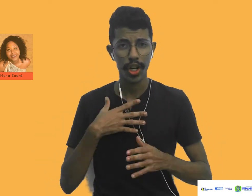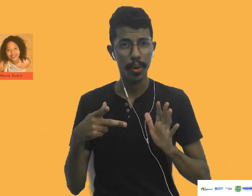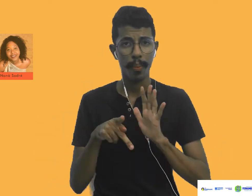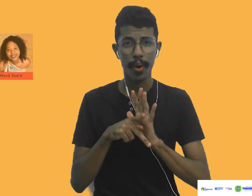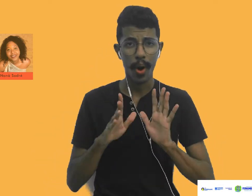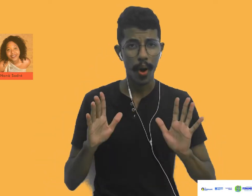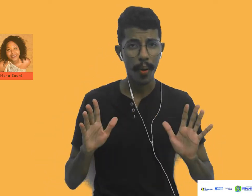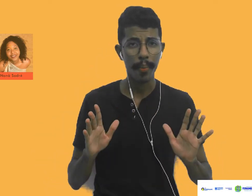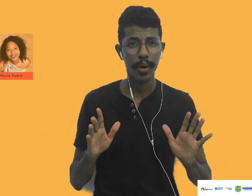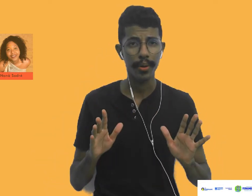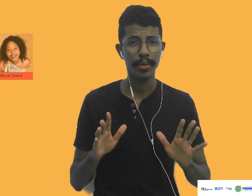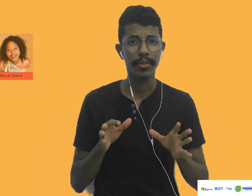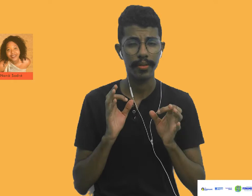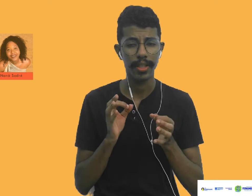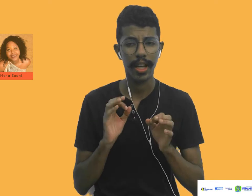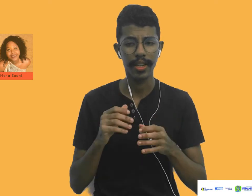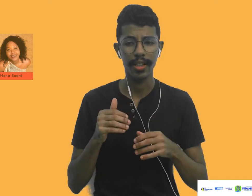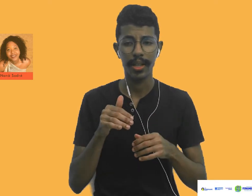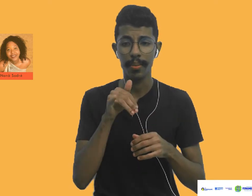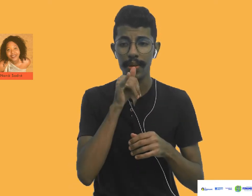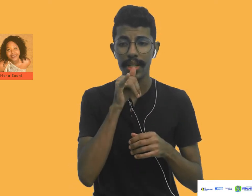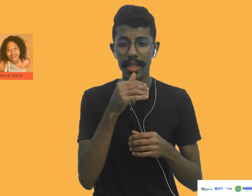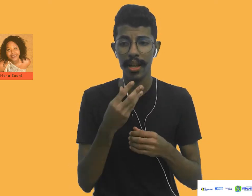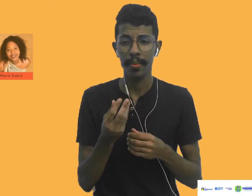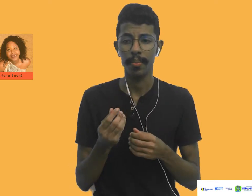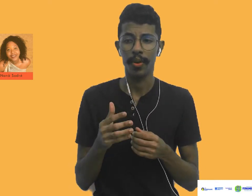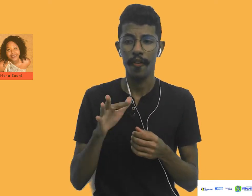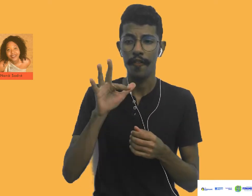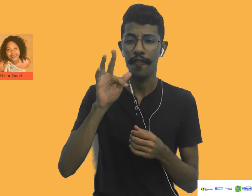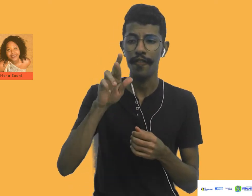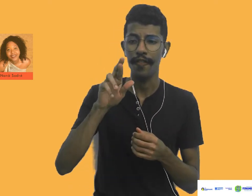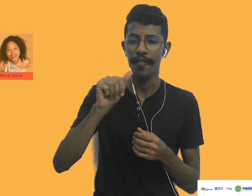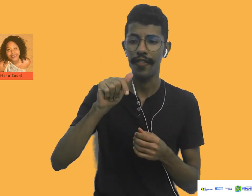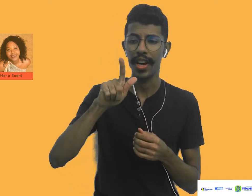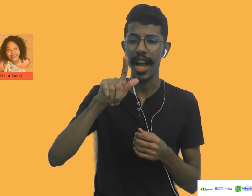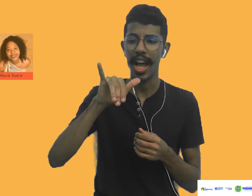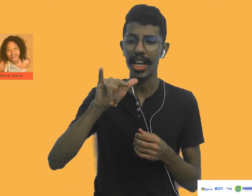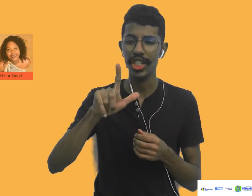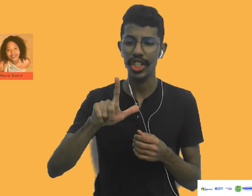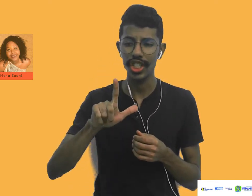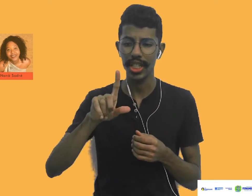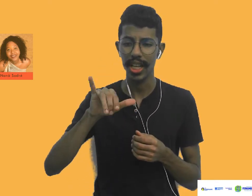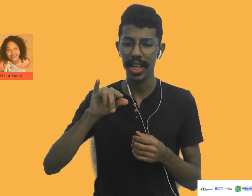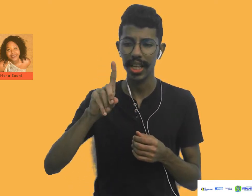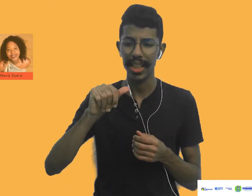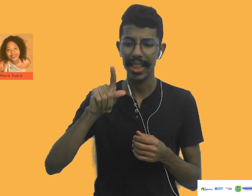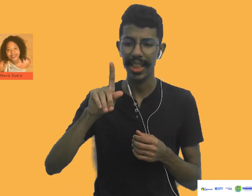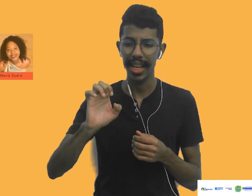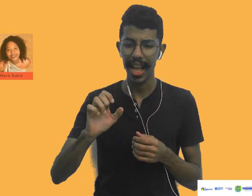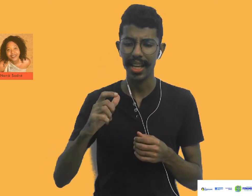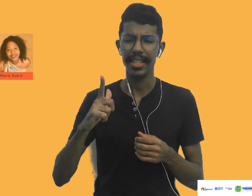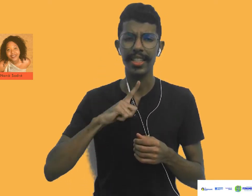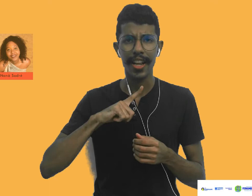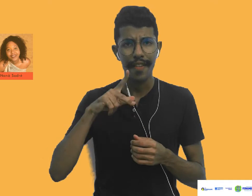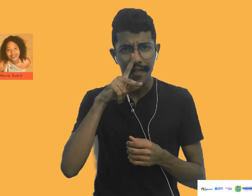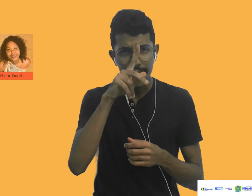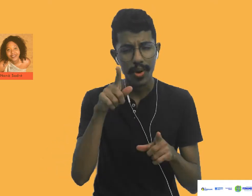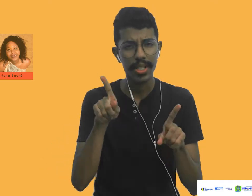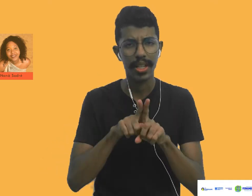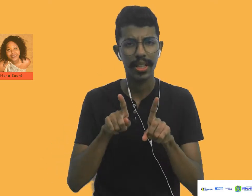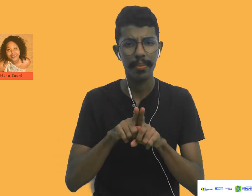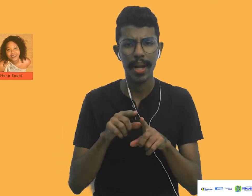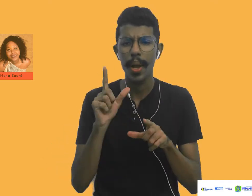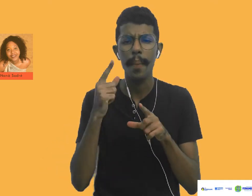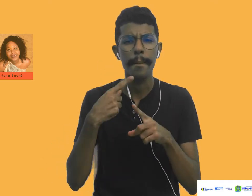mulheres potentes, do jeito que elas são, sabe? Que a fragilidade tem muita força também. E por que